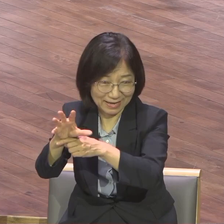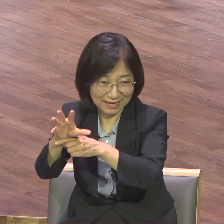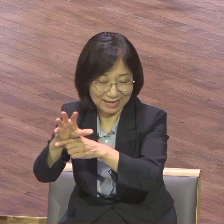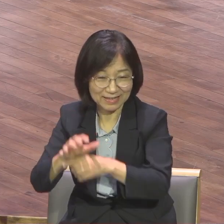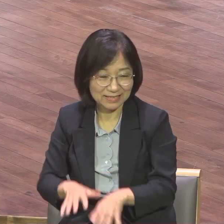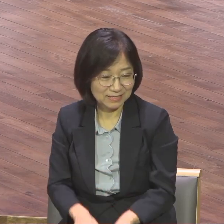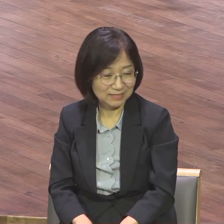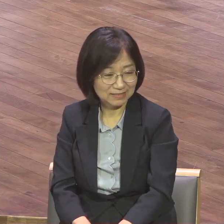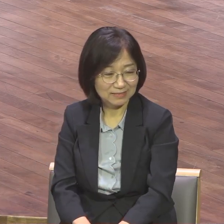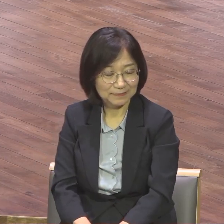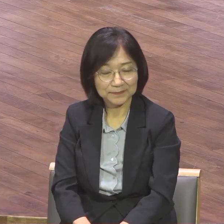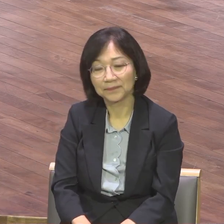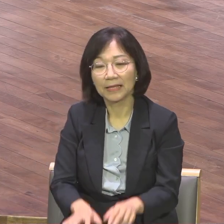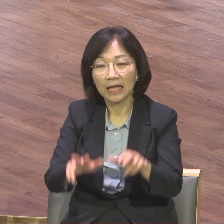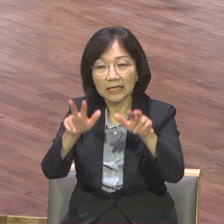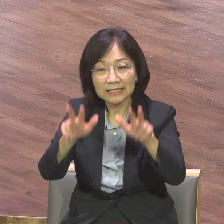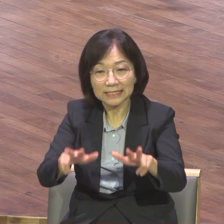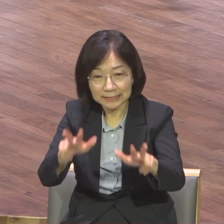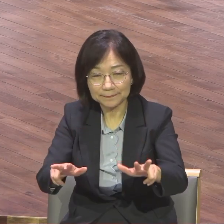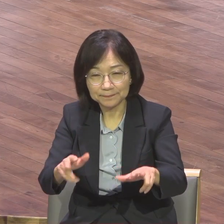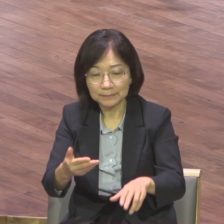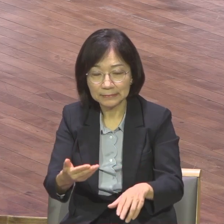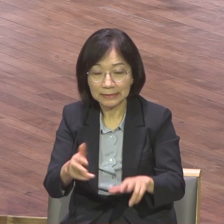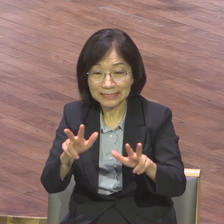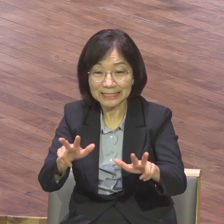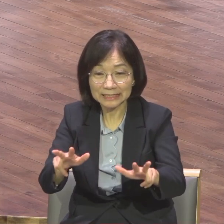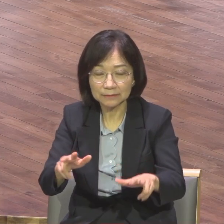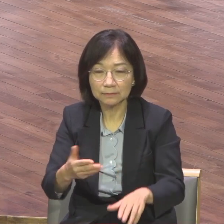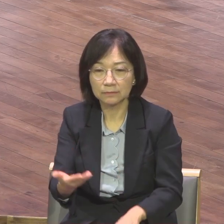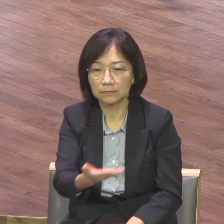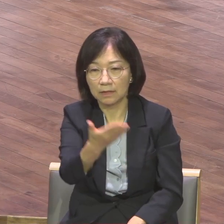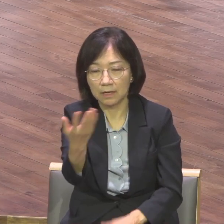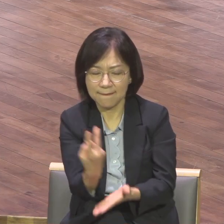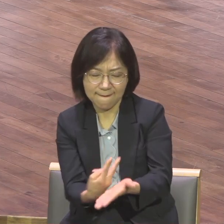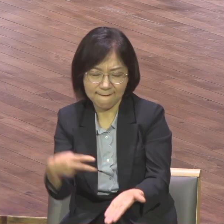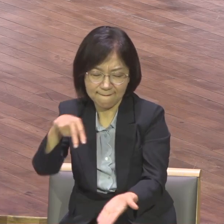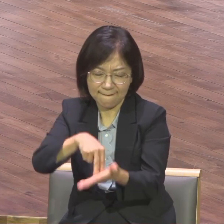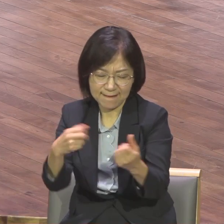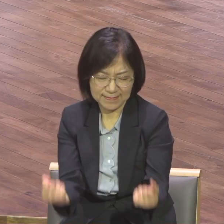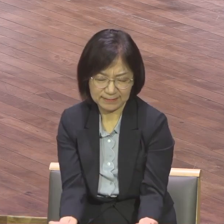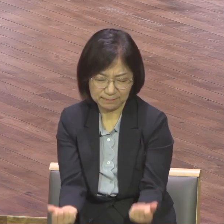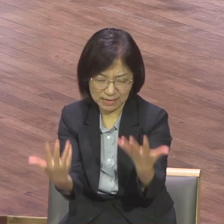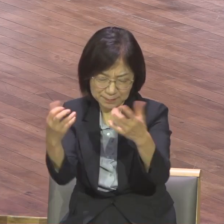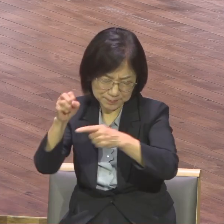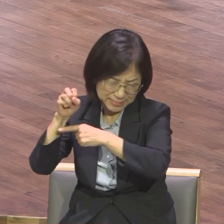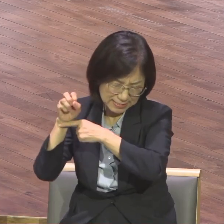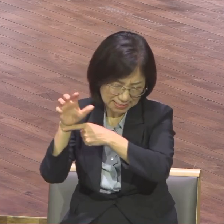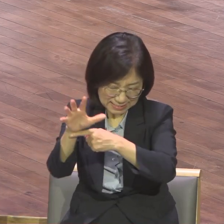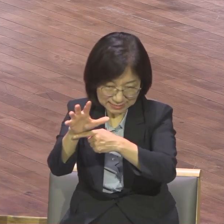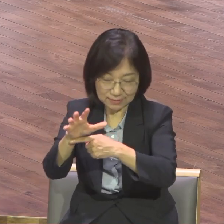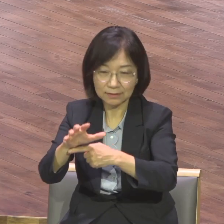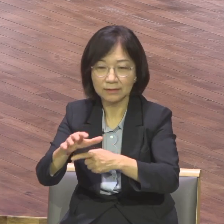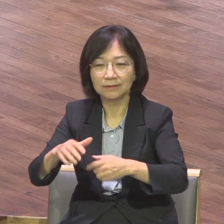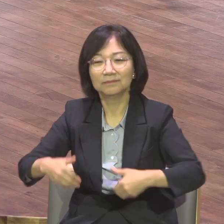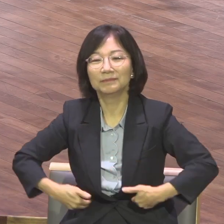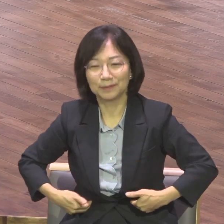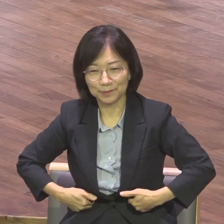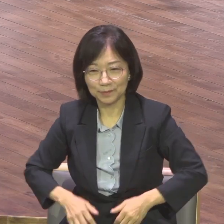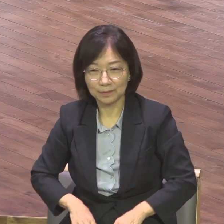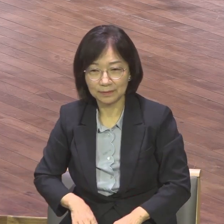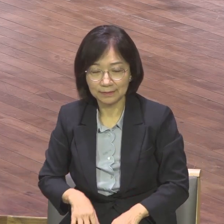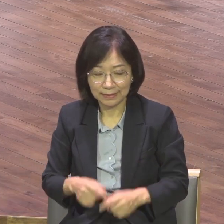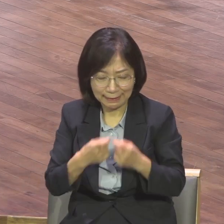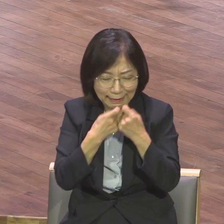일어나서 일어나서 빛을 발휘해야 될 시간표다. 여러분의 개인 문제, 여러분 가정 문제, 여러분 이거는 뭐 죽을